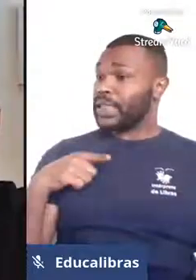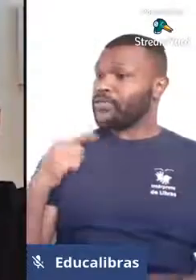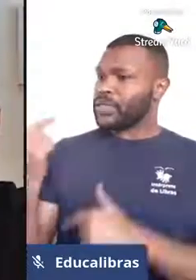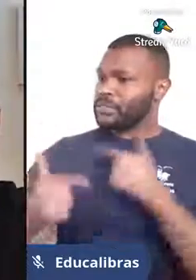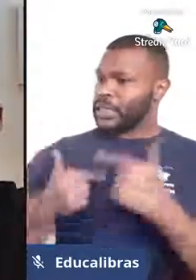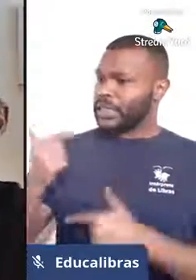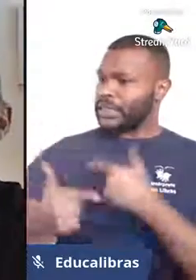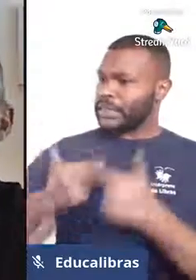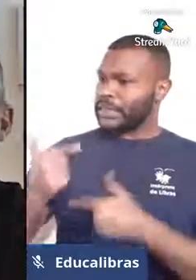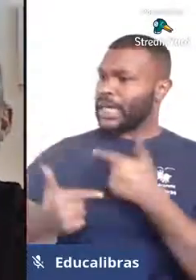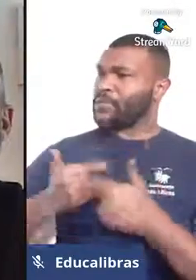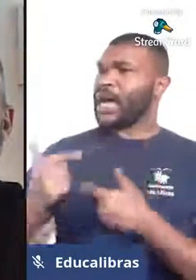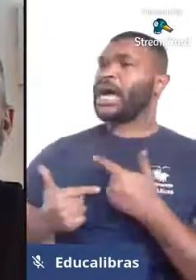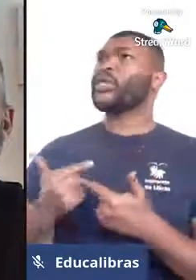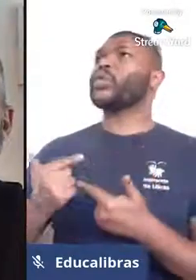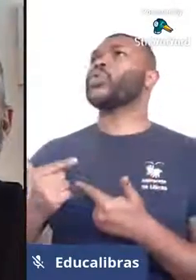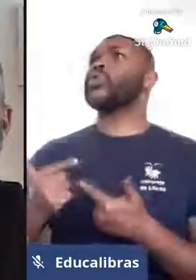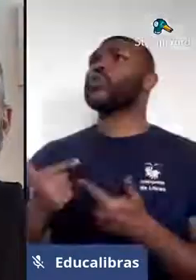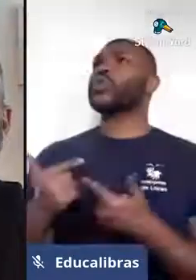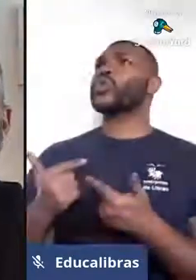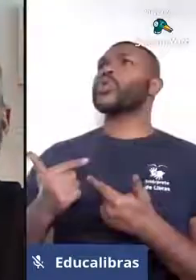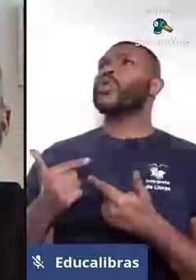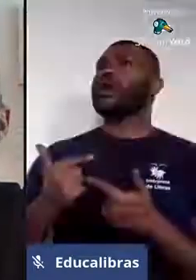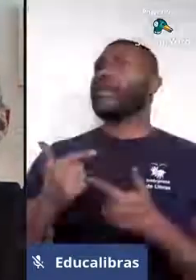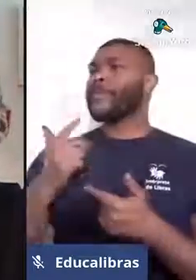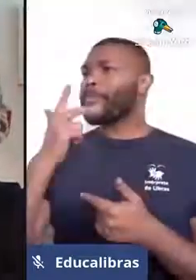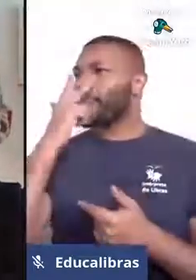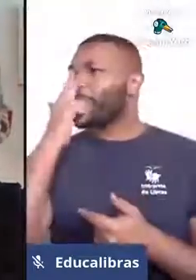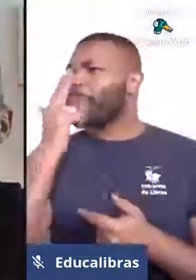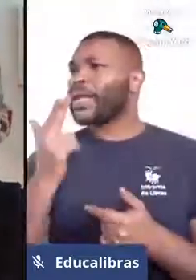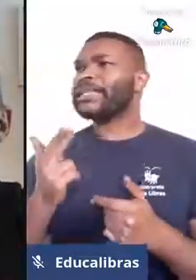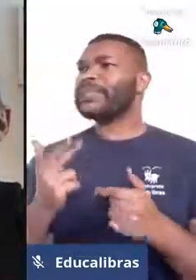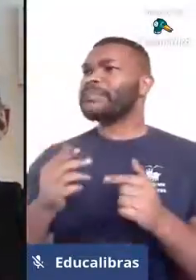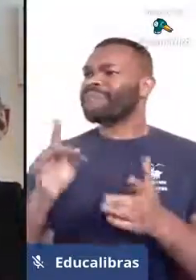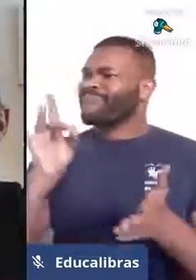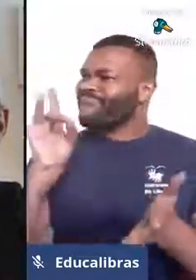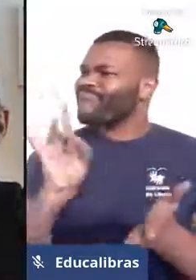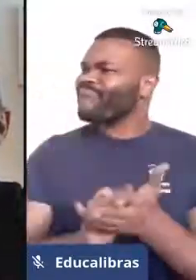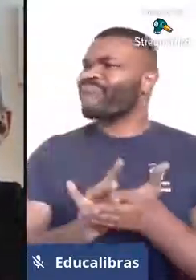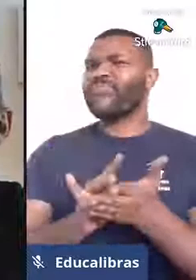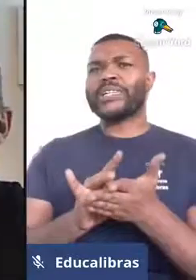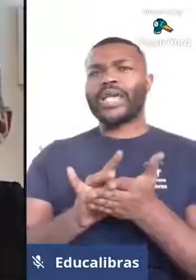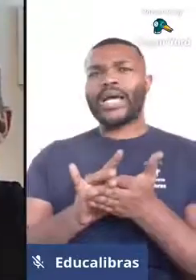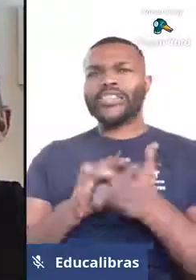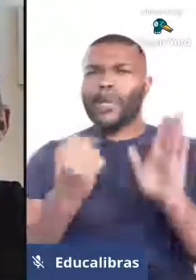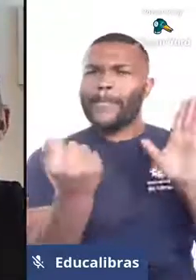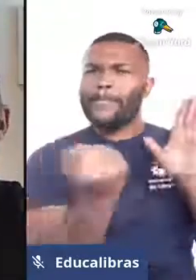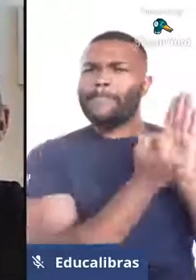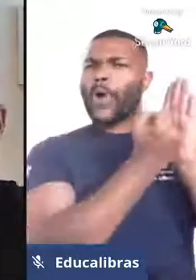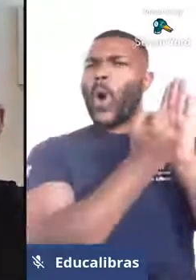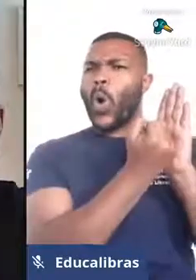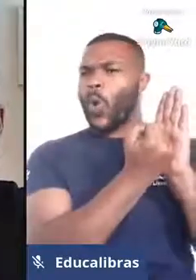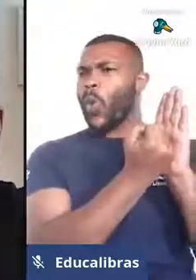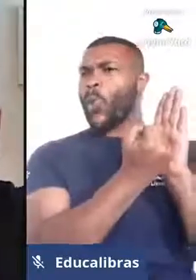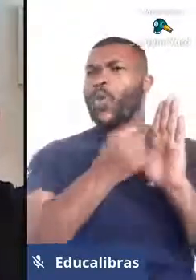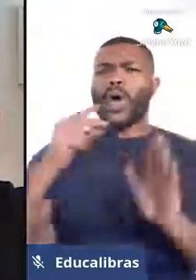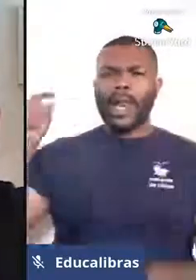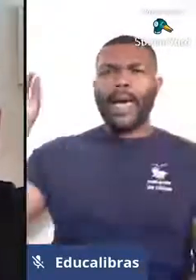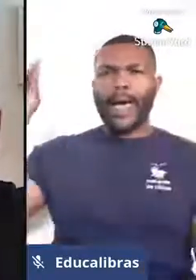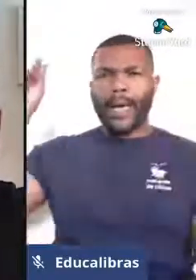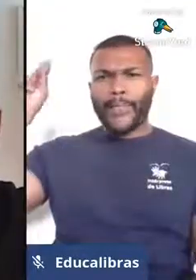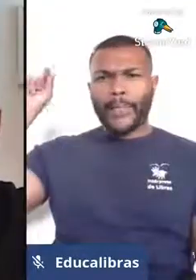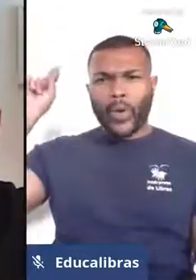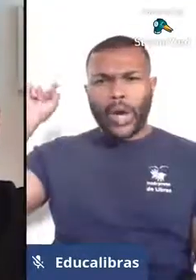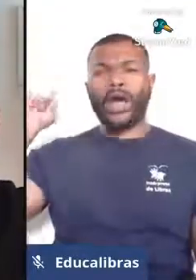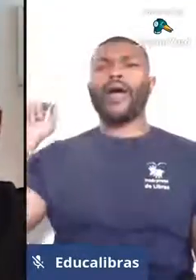eu diria, remarkable, né? Uma atuação realmente marcante na época, com uma